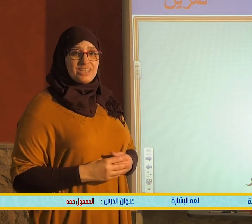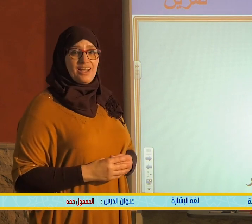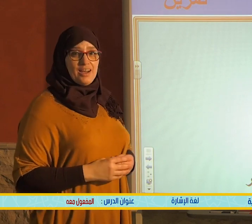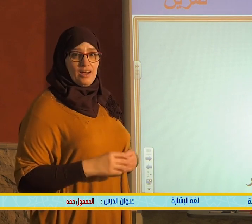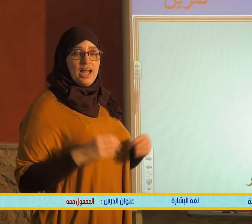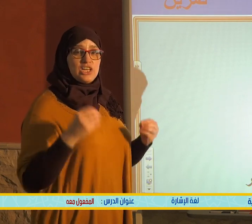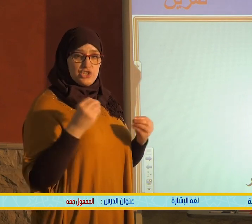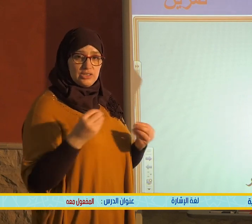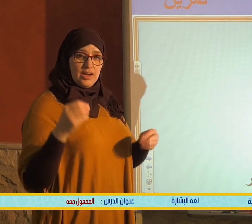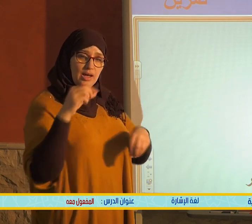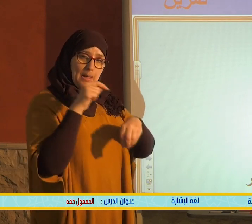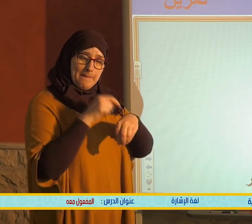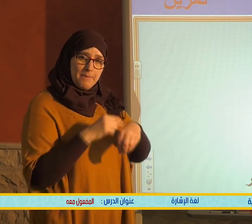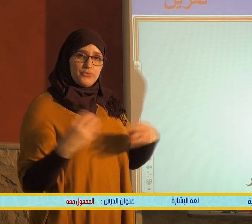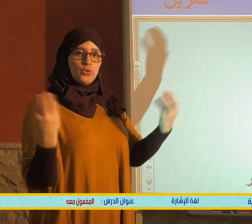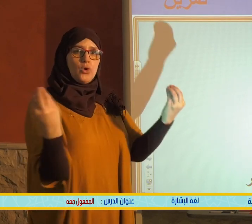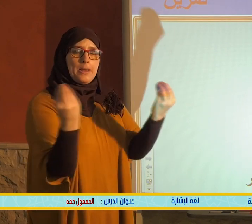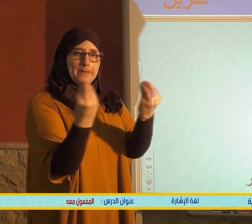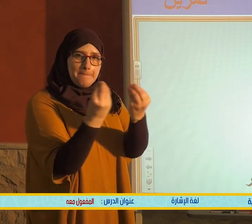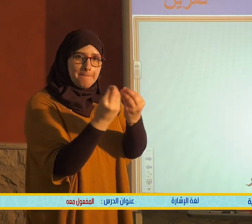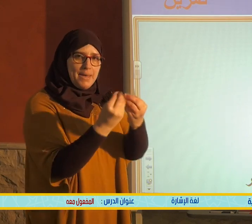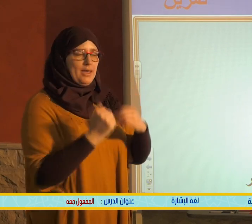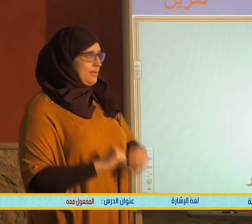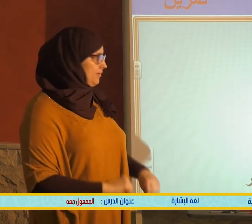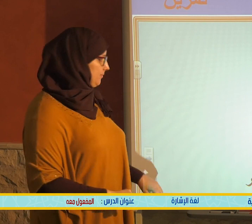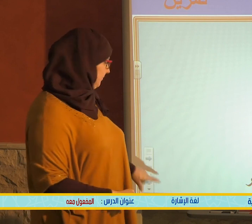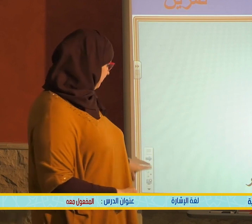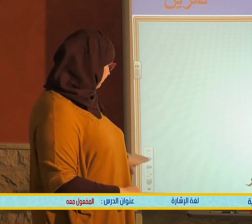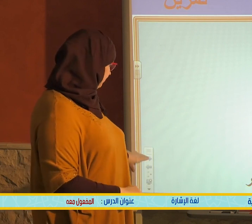والجدار، الجدار مفعول معه.